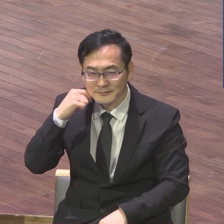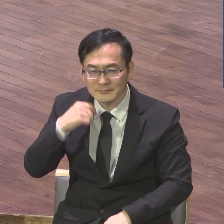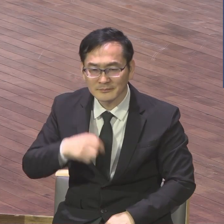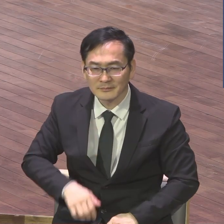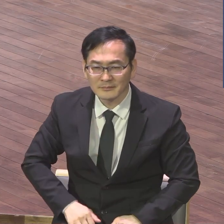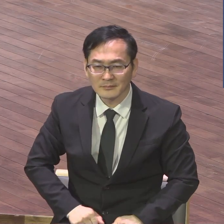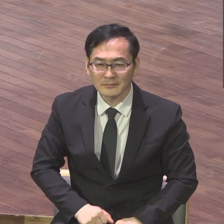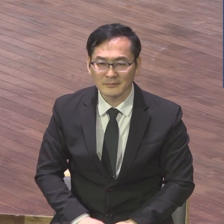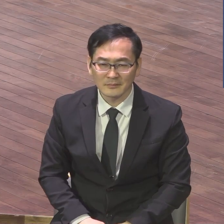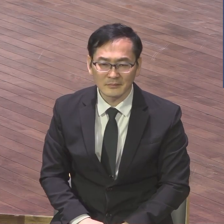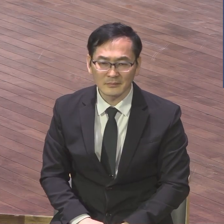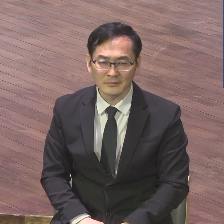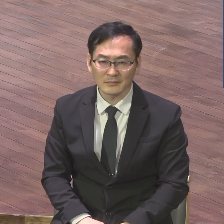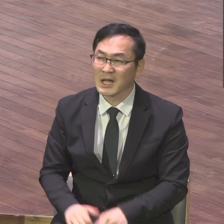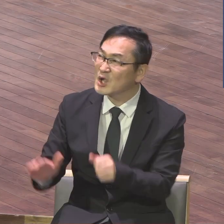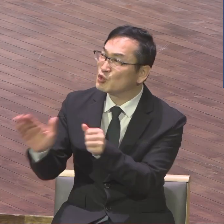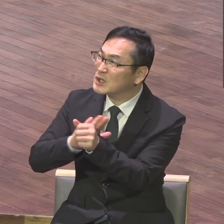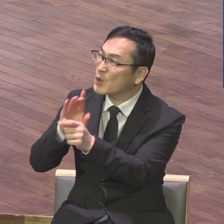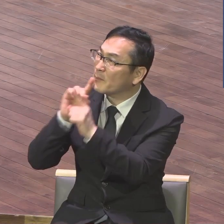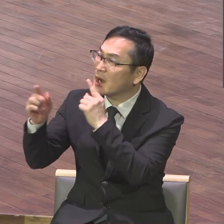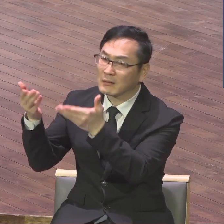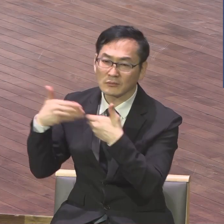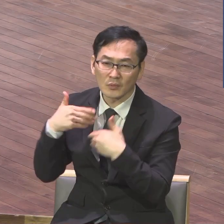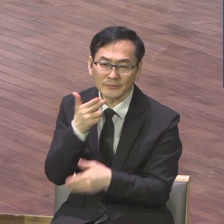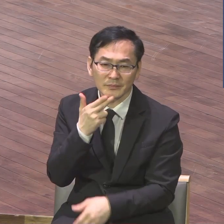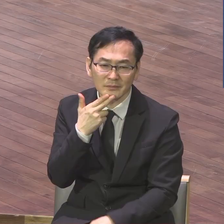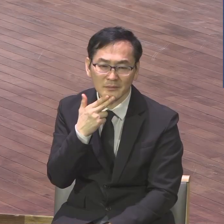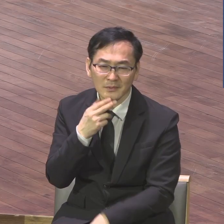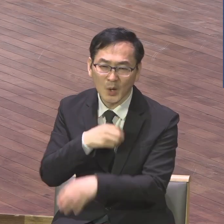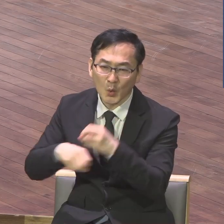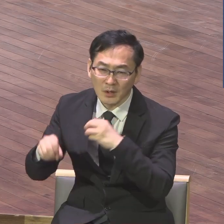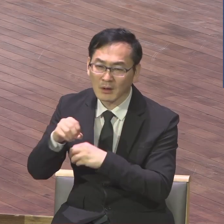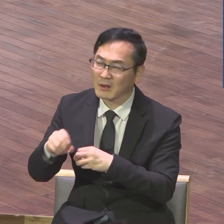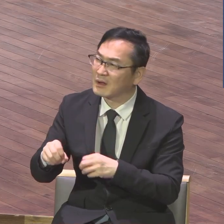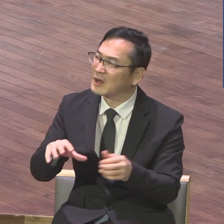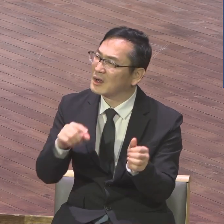전혀 안 맞는 위로 한마디 해주시지.